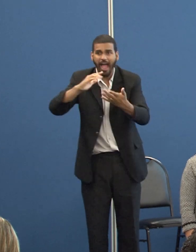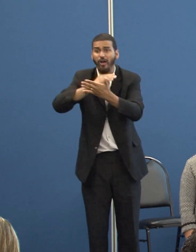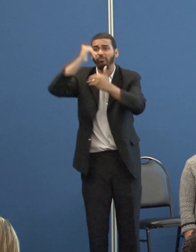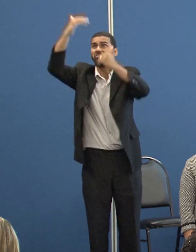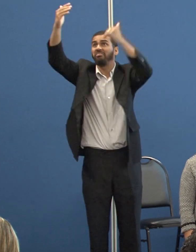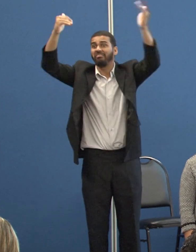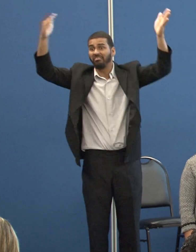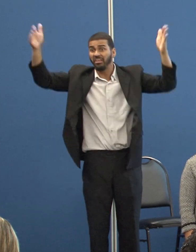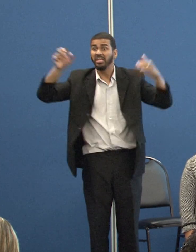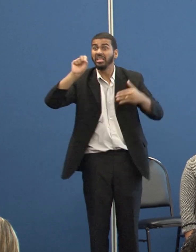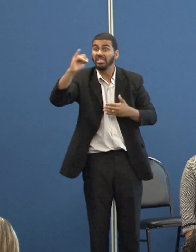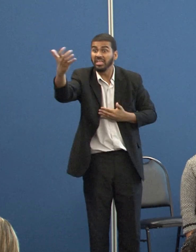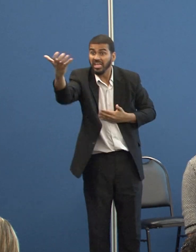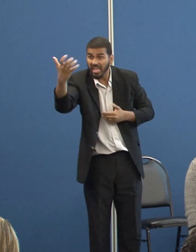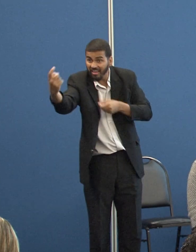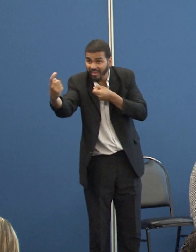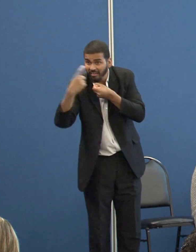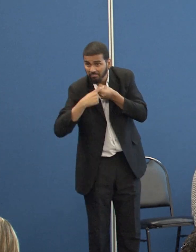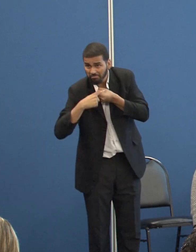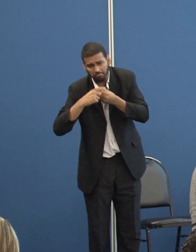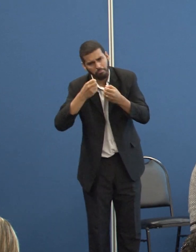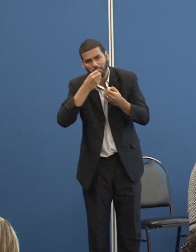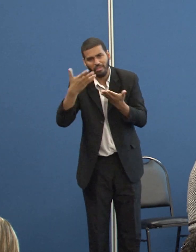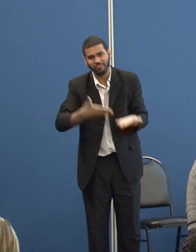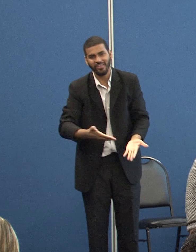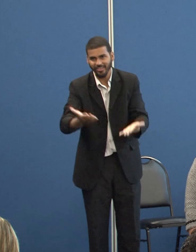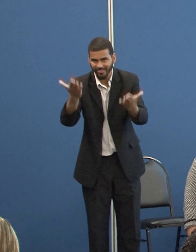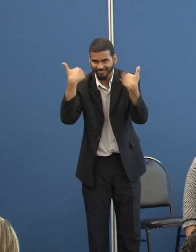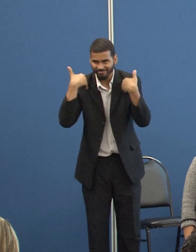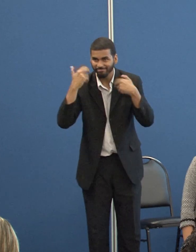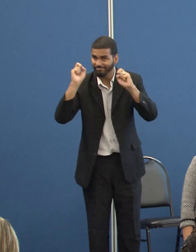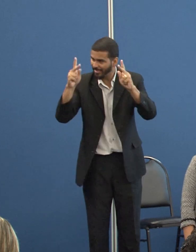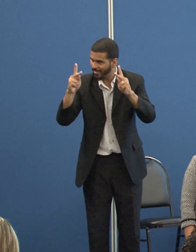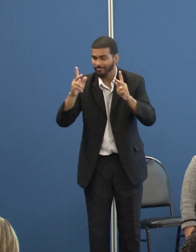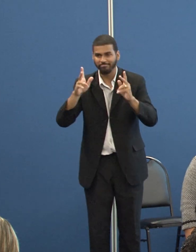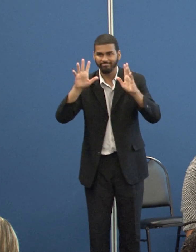Quem tiver interesse, seja bem-vindo. Podemos fechar.